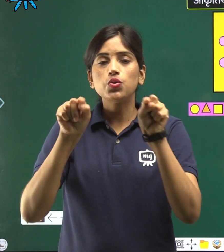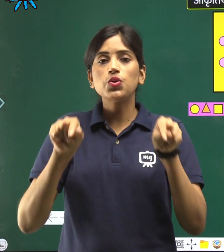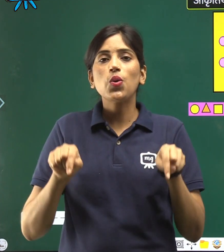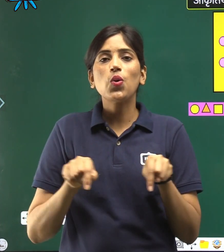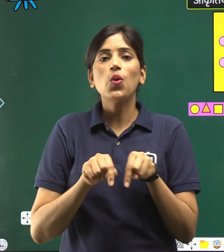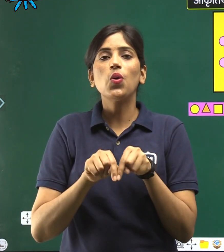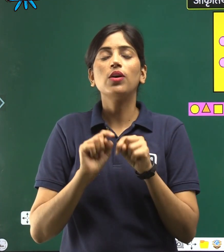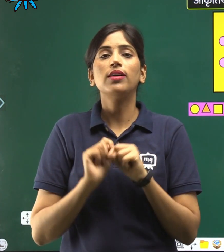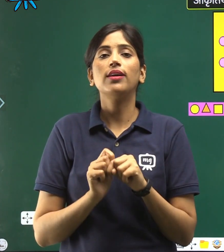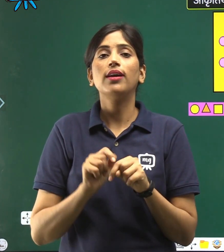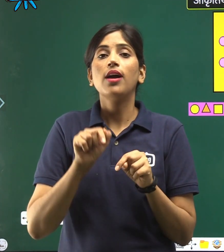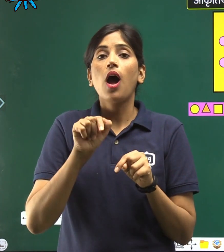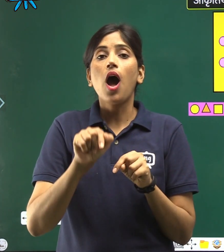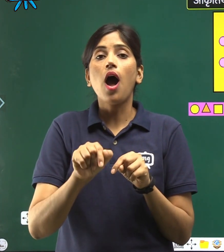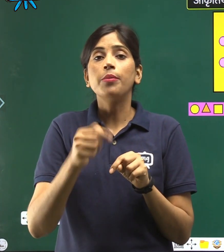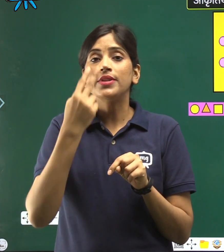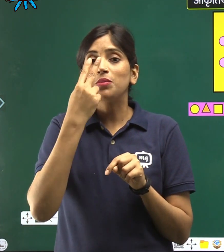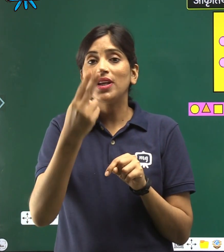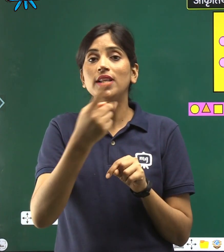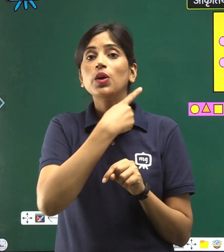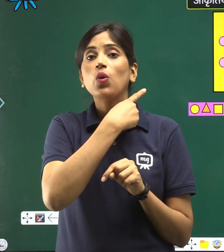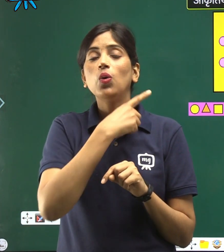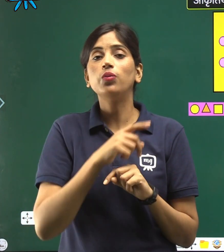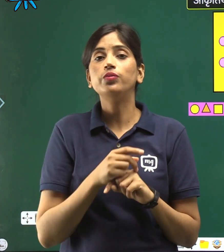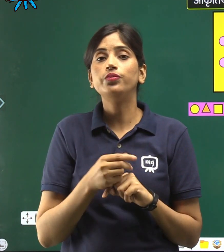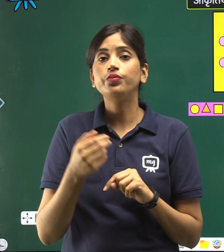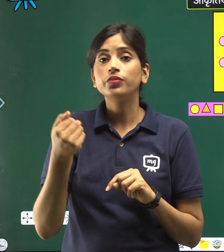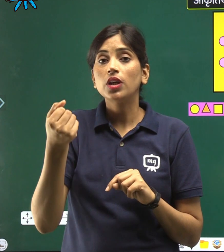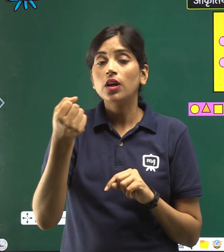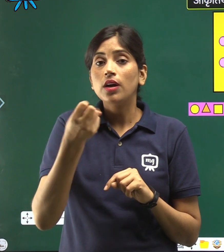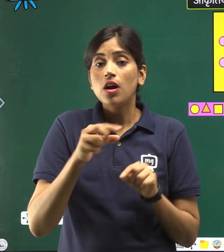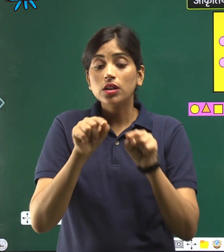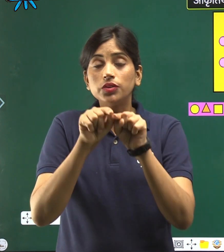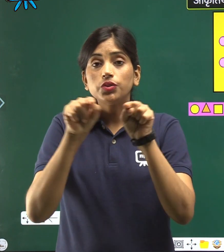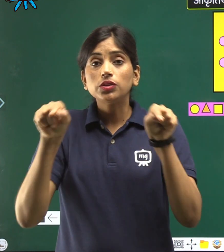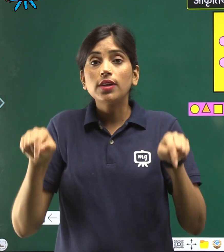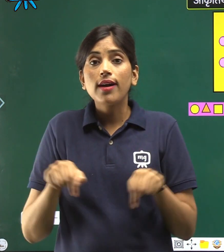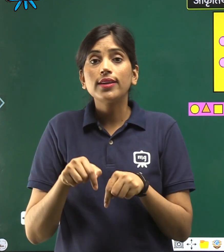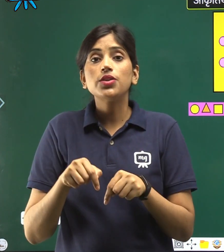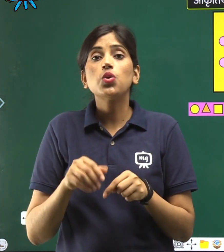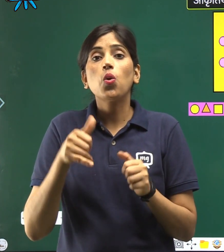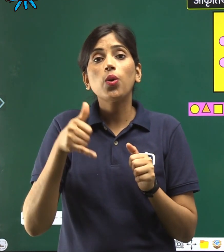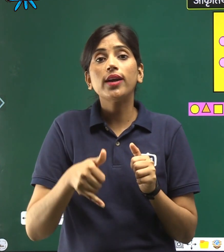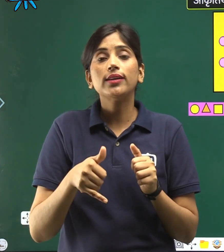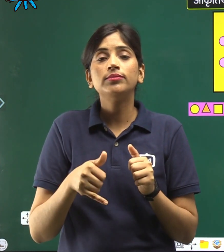चौकोर। अब इसमें देखो कितनी आकृति चौकोर है?